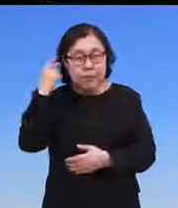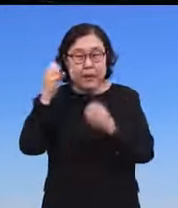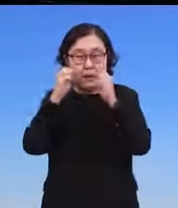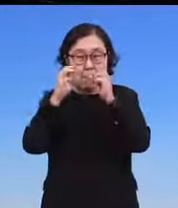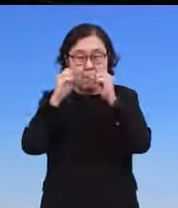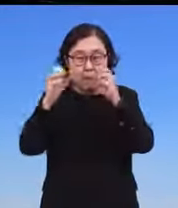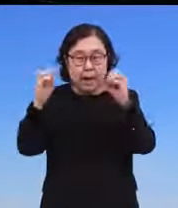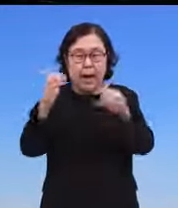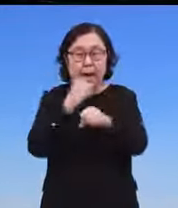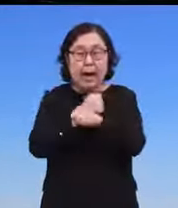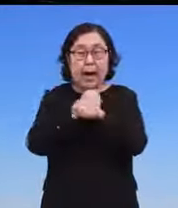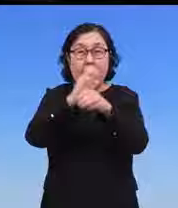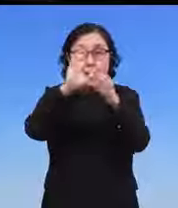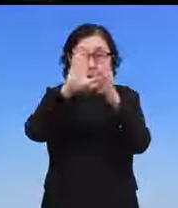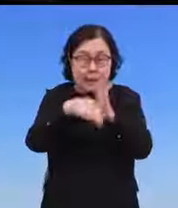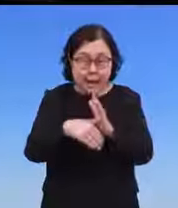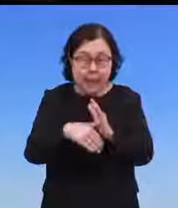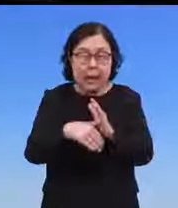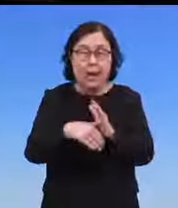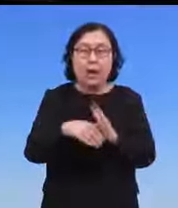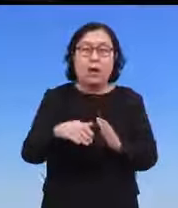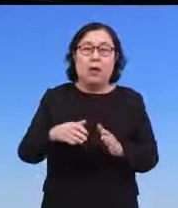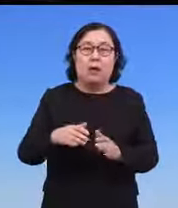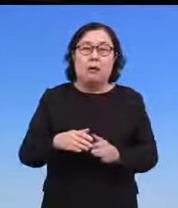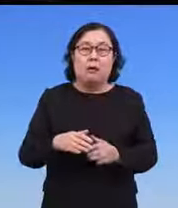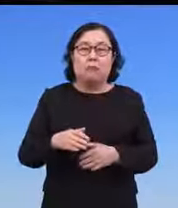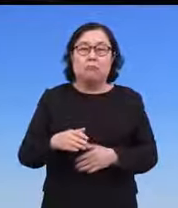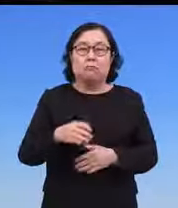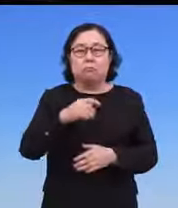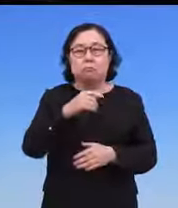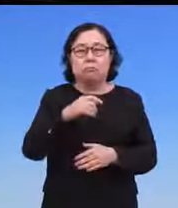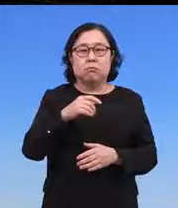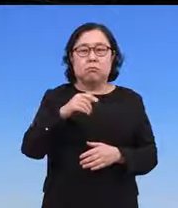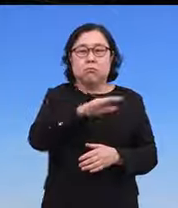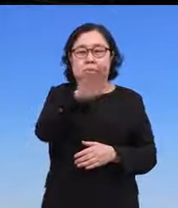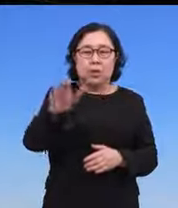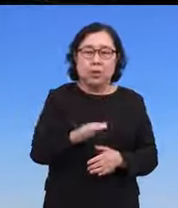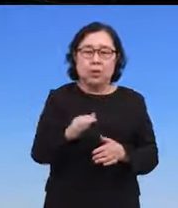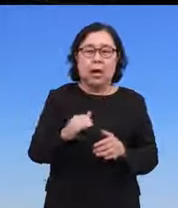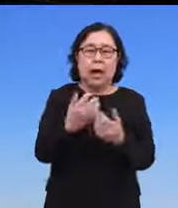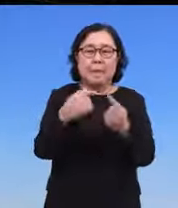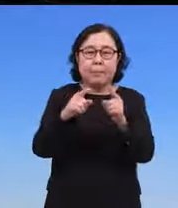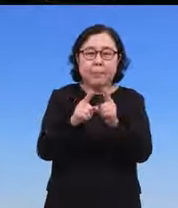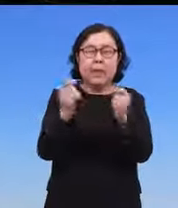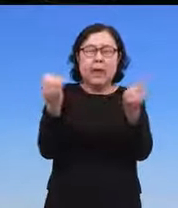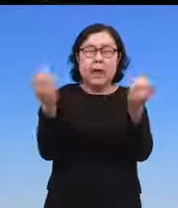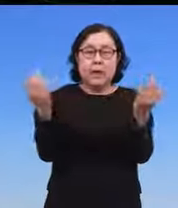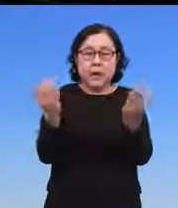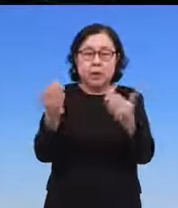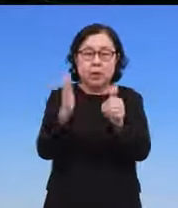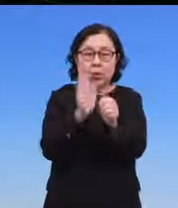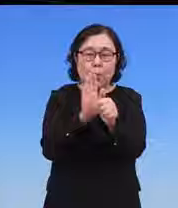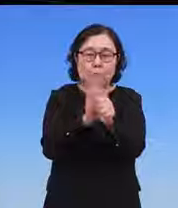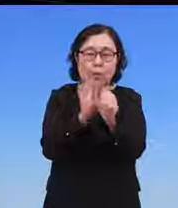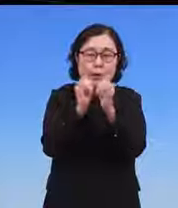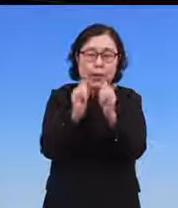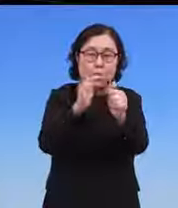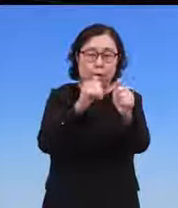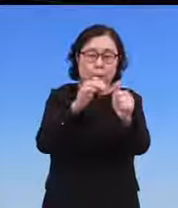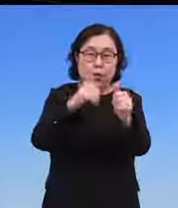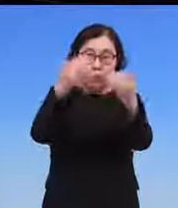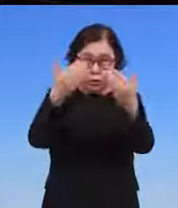그 일에 우리를 세례 요한처럼 동력자로 불러주신다는 사실이에요. 그 세례 요한을 어떤